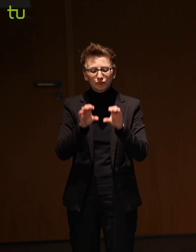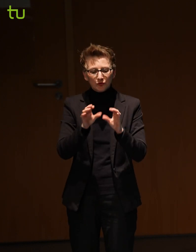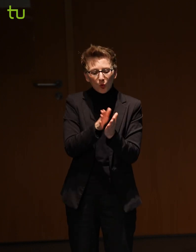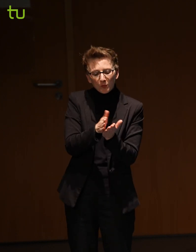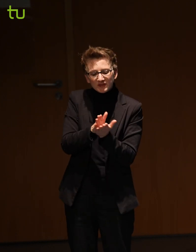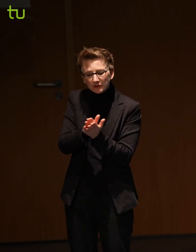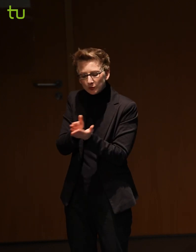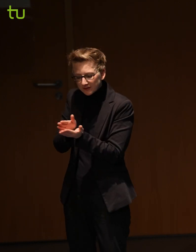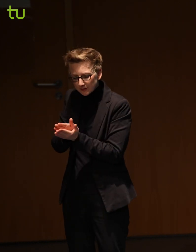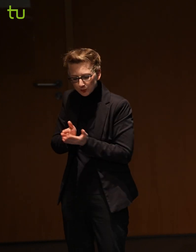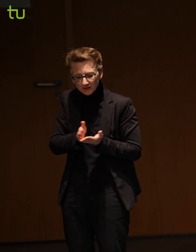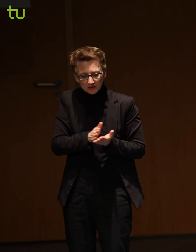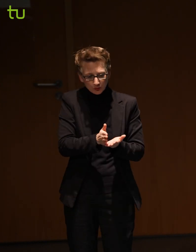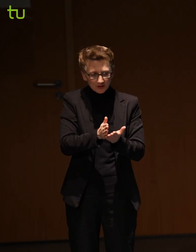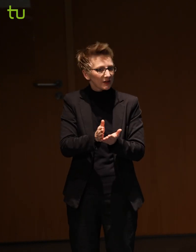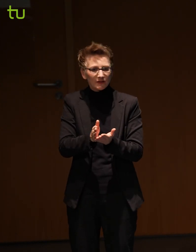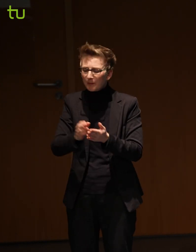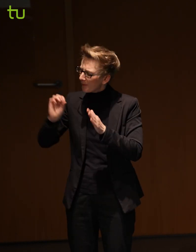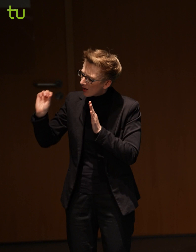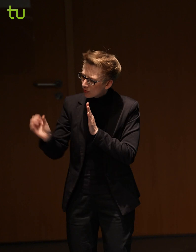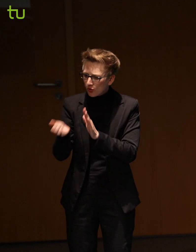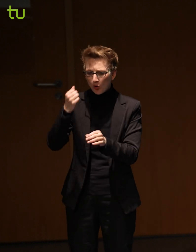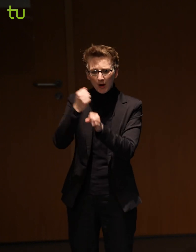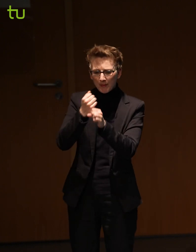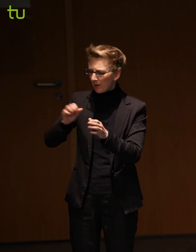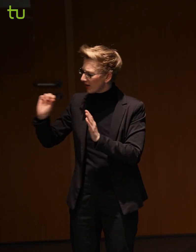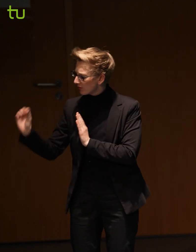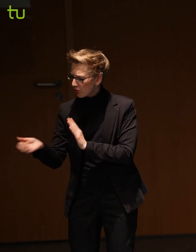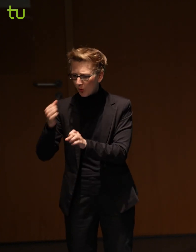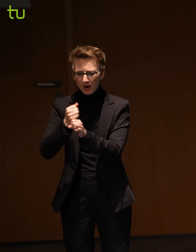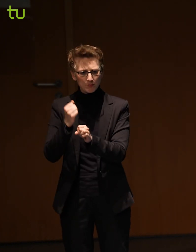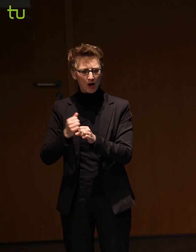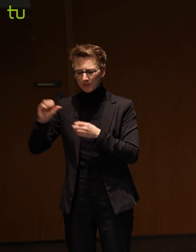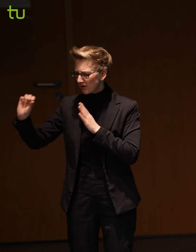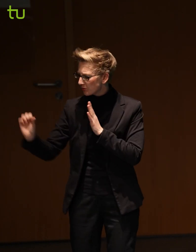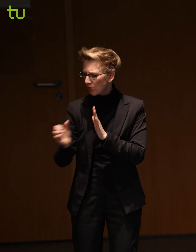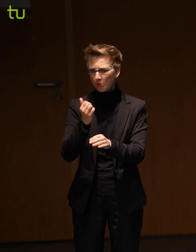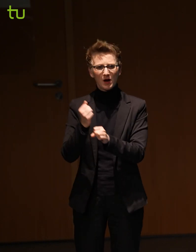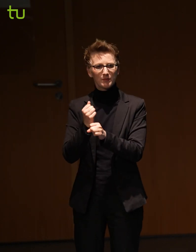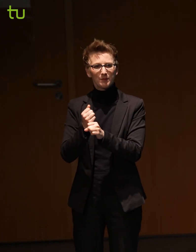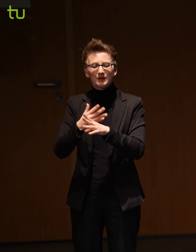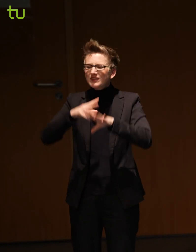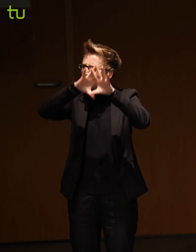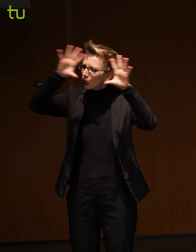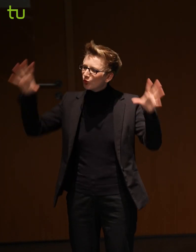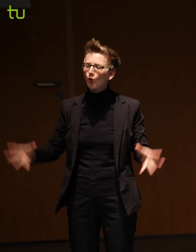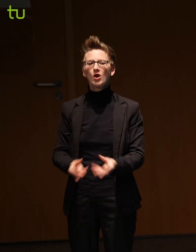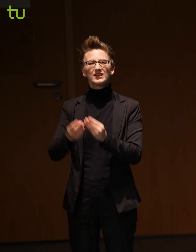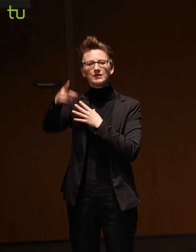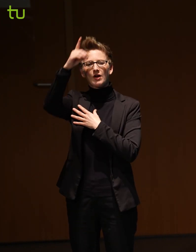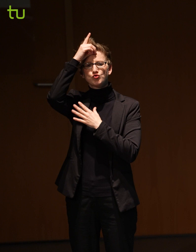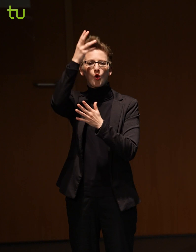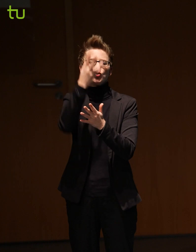wurden wieder und wieder bearbeitet, sodass man von einem kollektiven deutschsprachigen Whitman sprechen kann, wobei